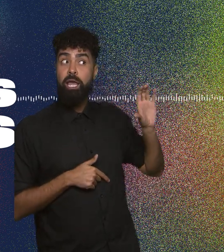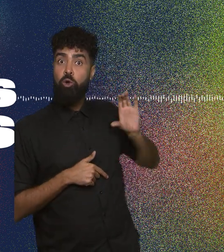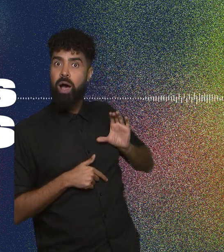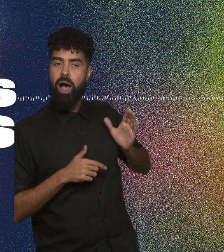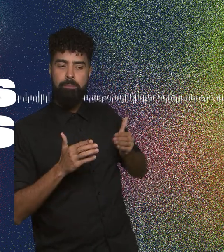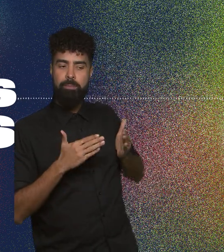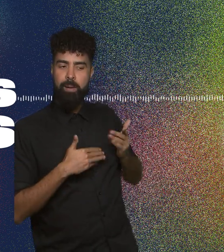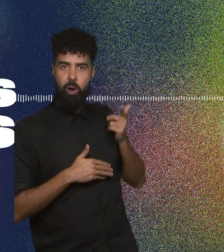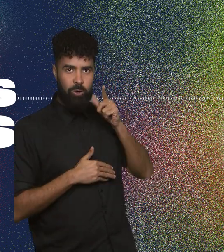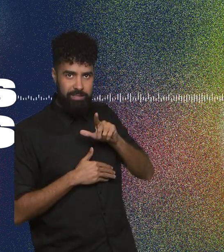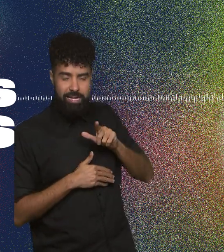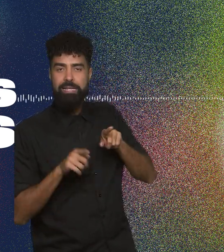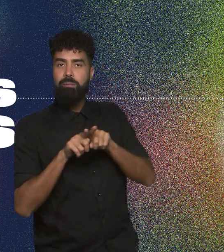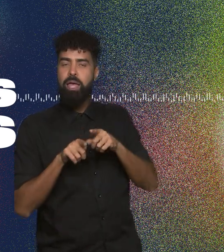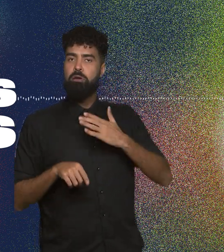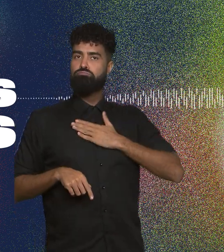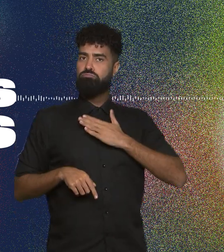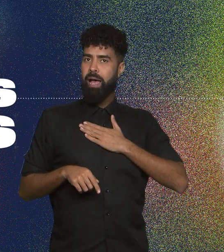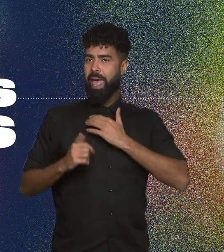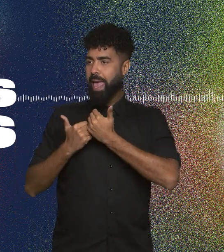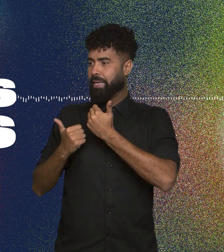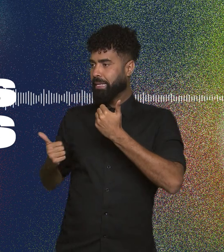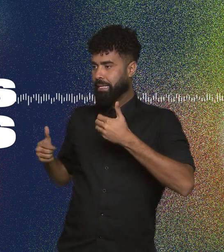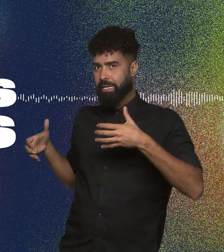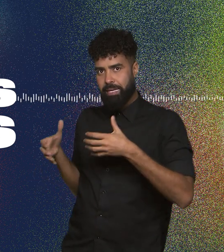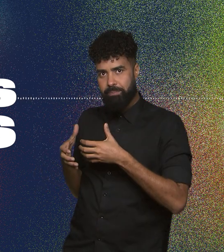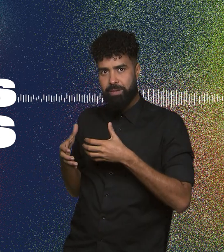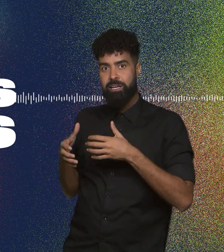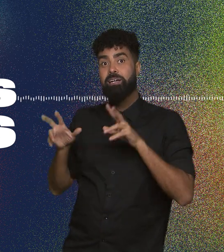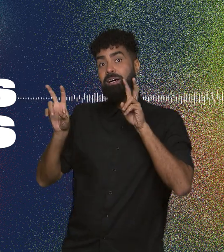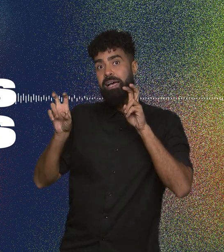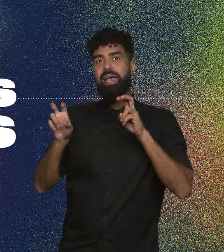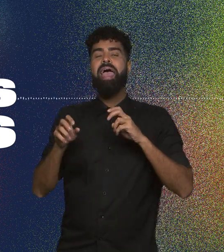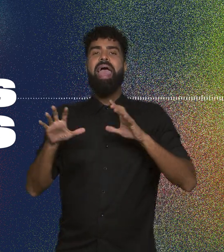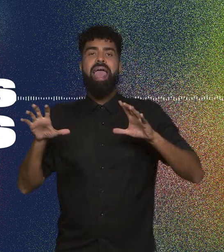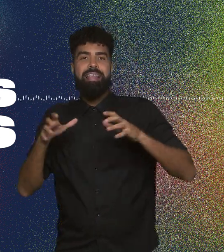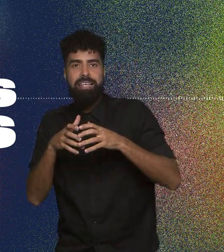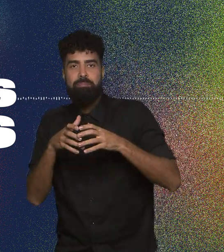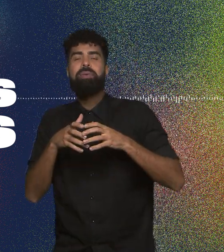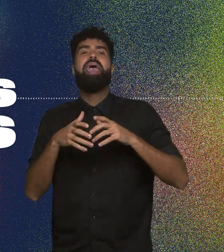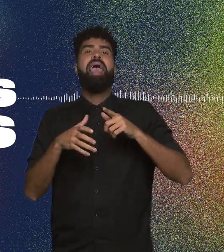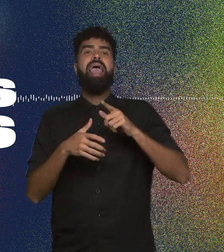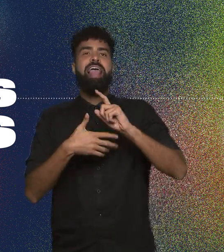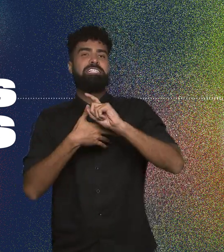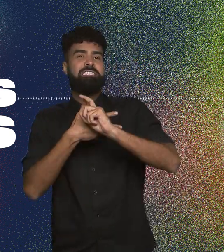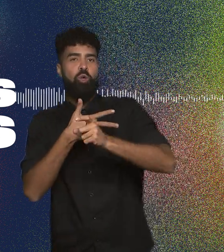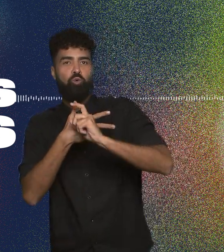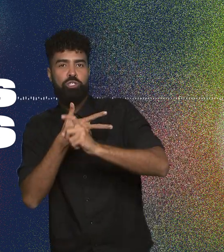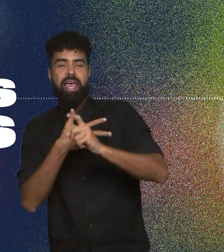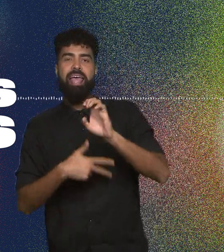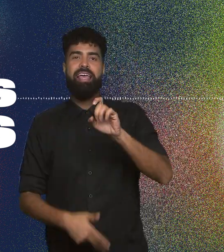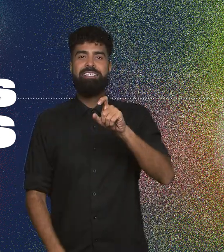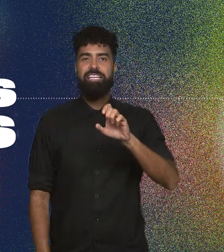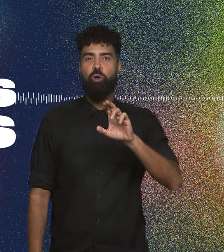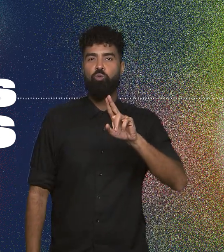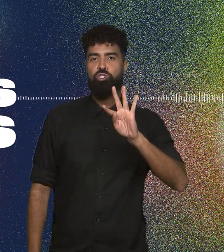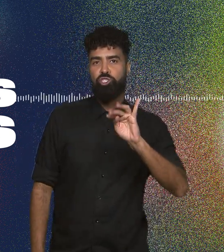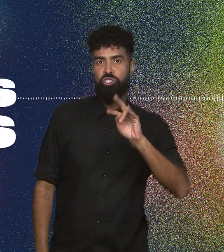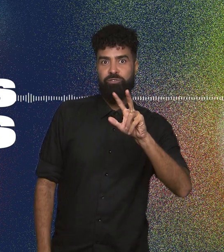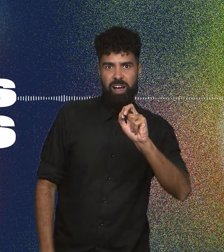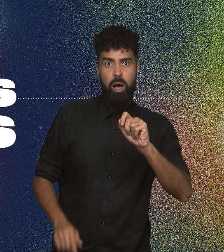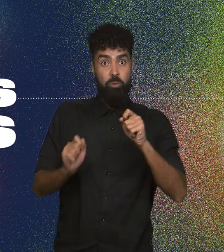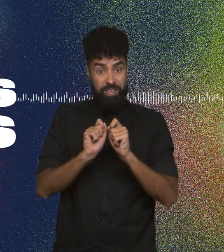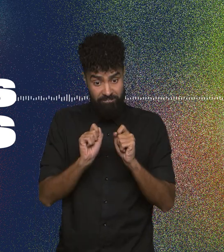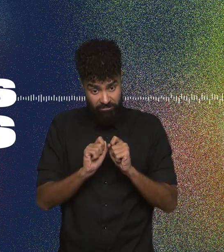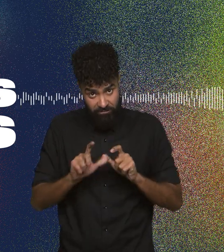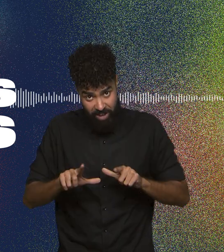e usando também a sua equipe, que a gente chama de executiva. Por quê? Porque executa, porque